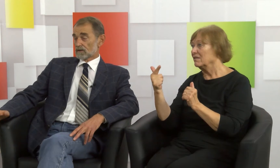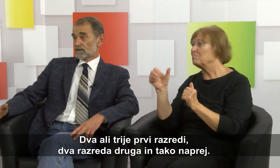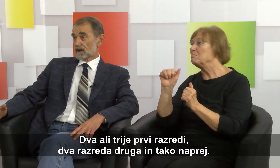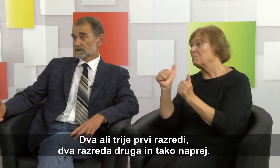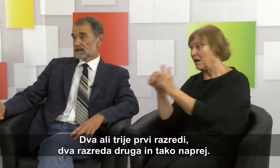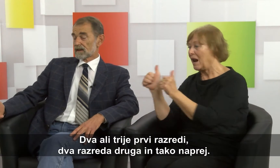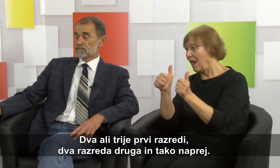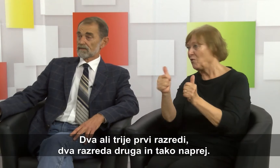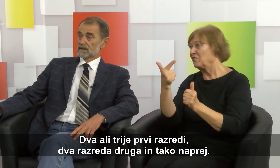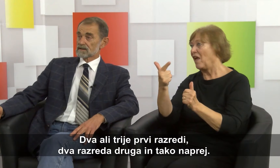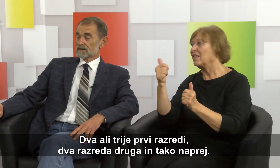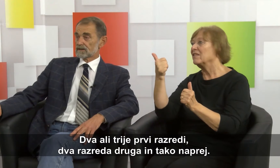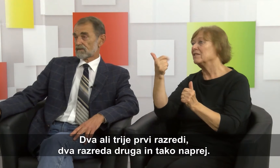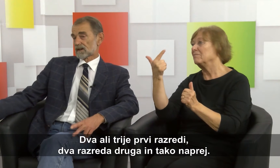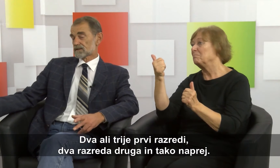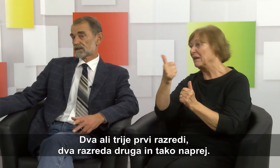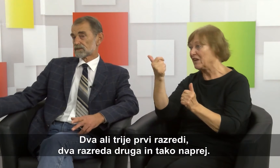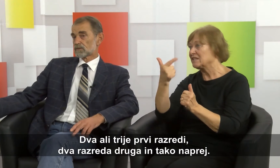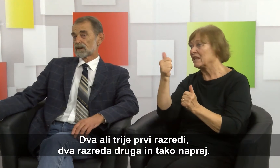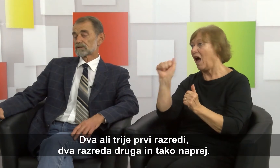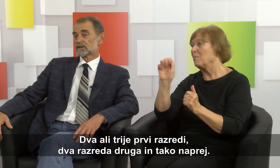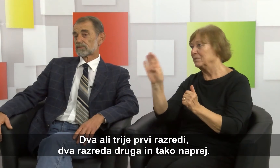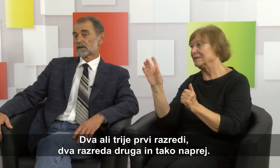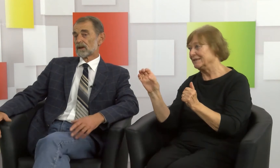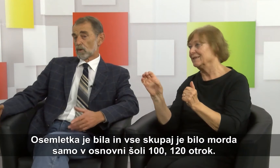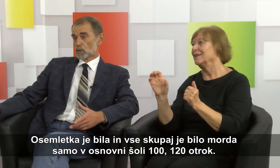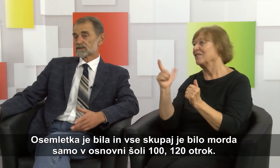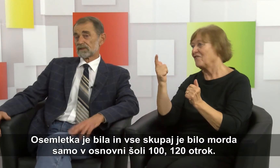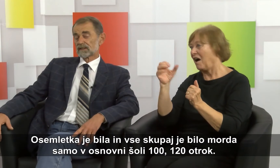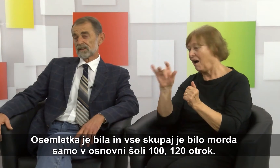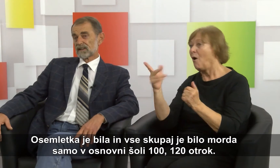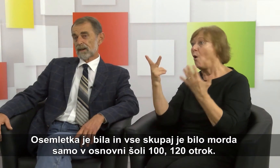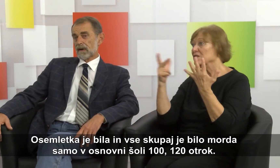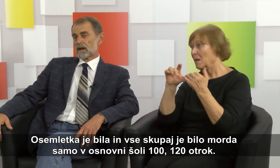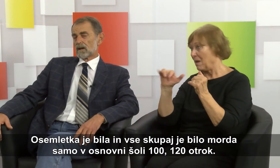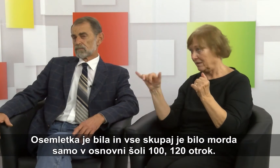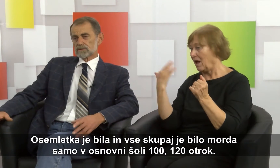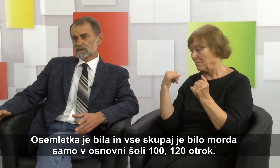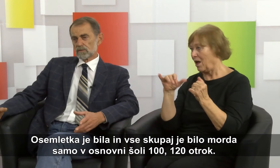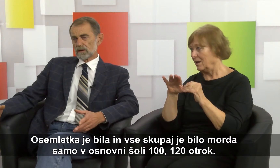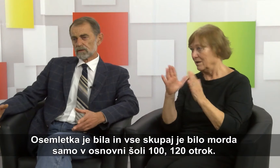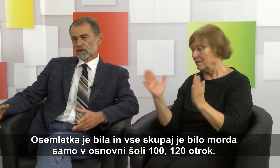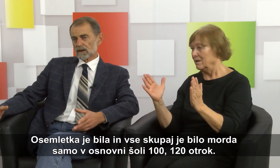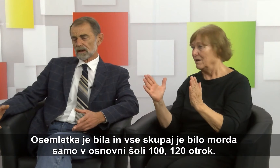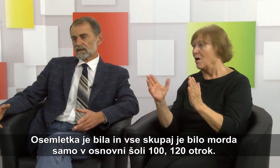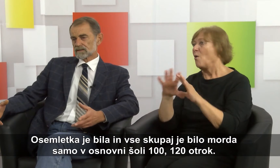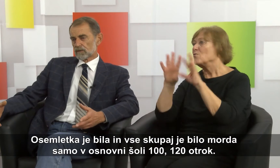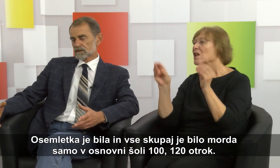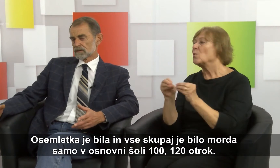Dva, trije, prvi razredi, dva razreda, druga in tako naprej. 8 let je bila. Vse skupaj je bilo morda samo v osnovni